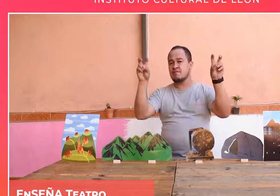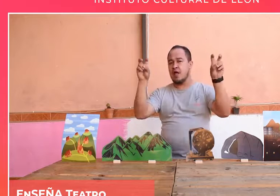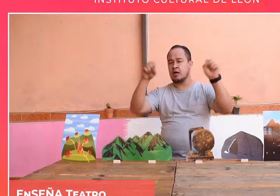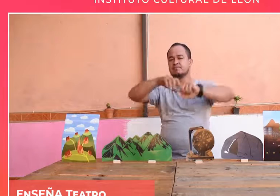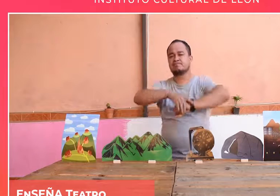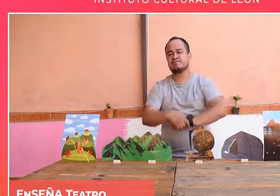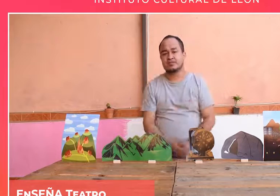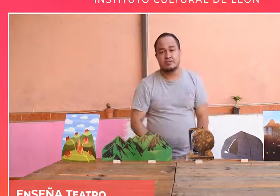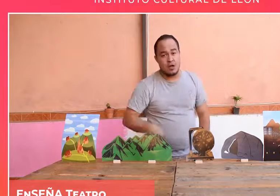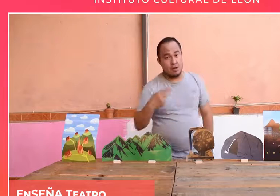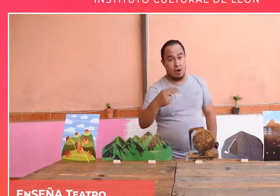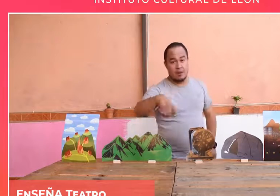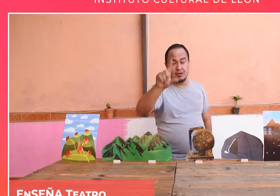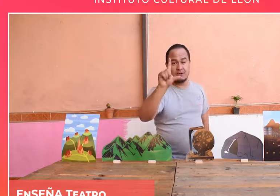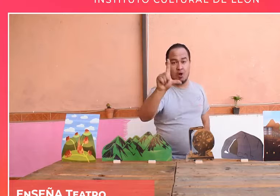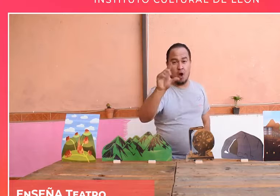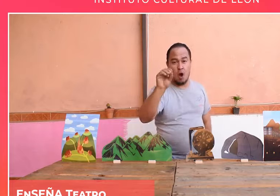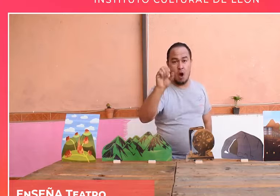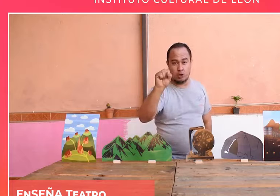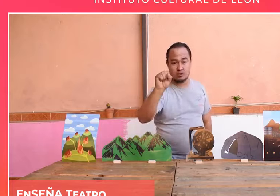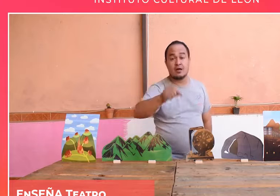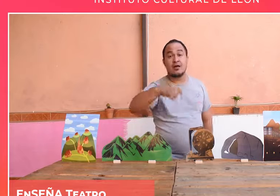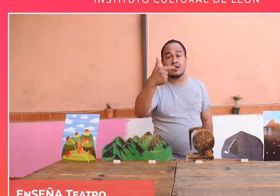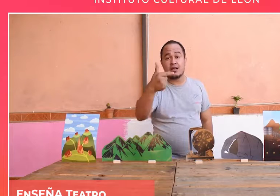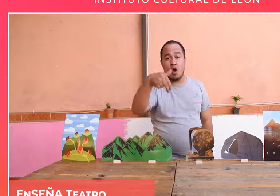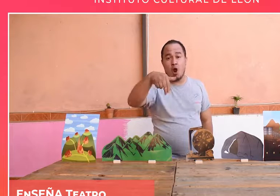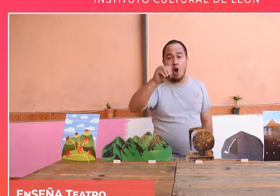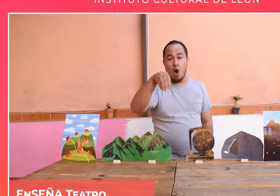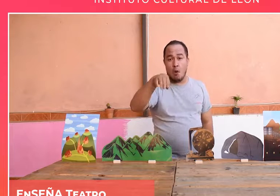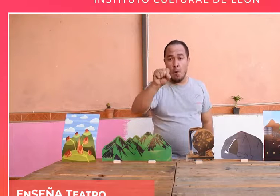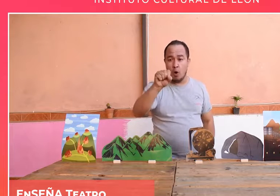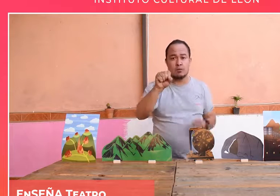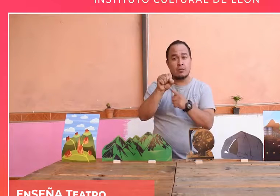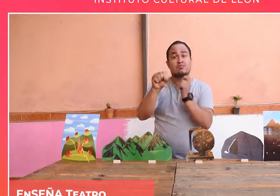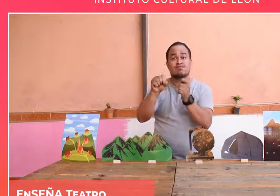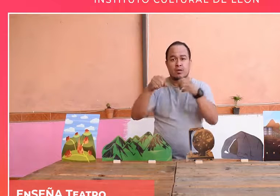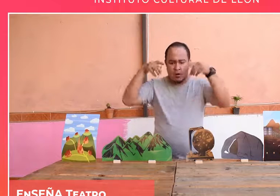El título de este cuento es Los gnomos